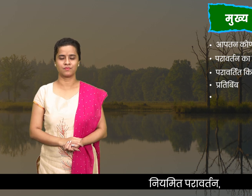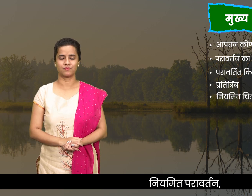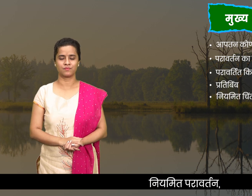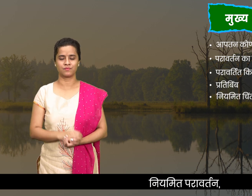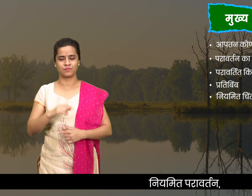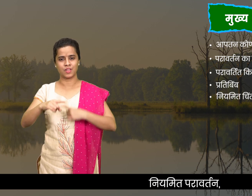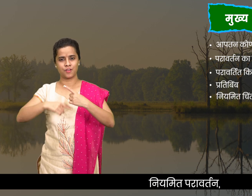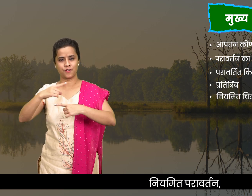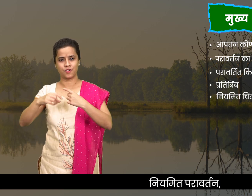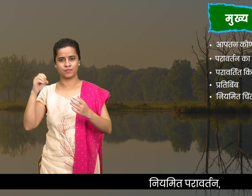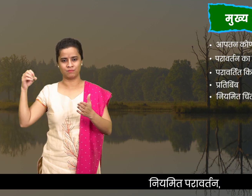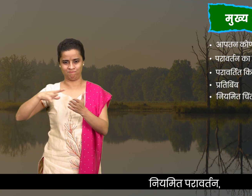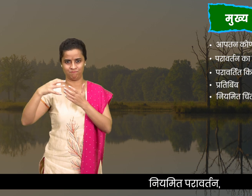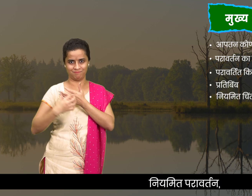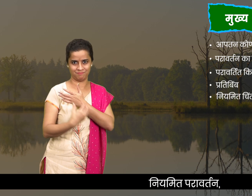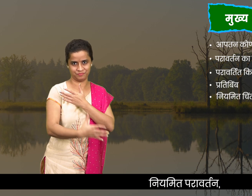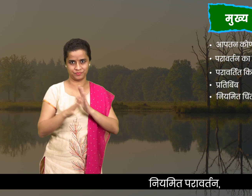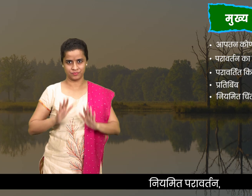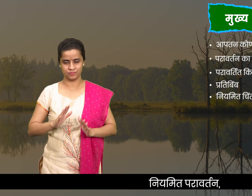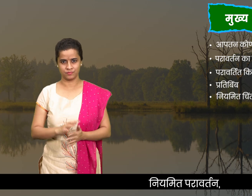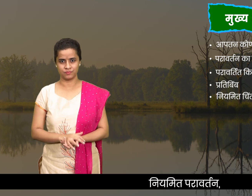नियमित परावर्तन,